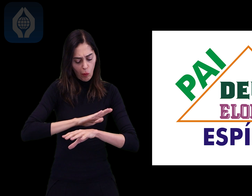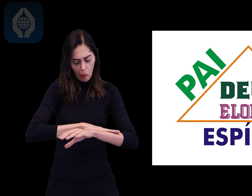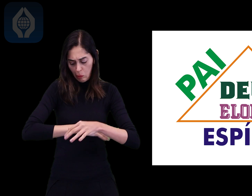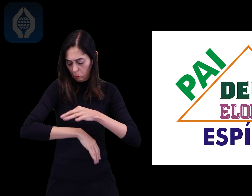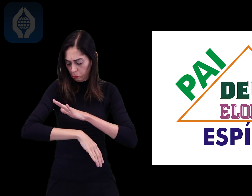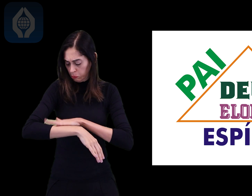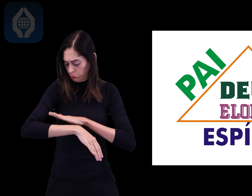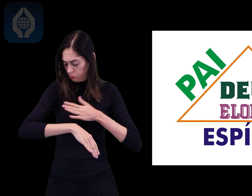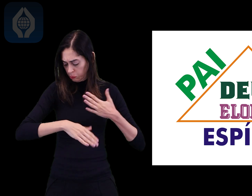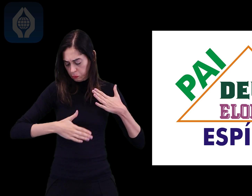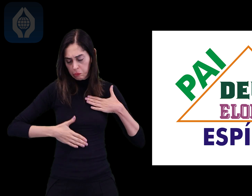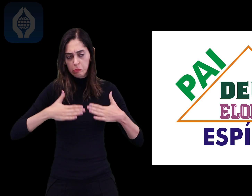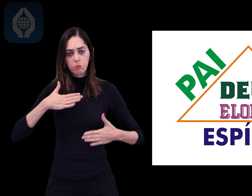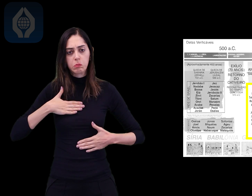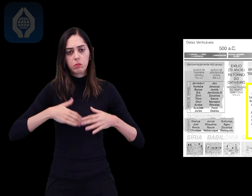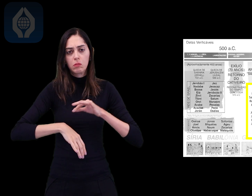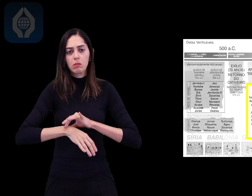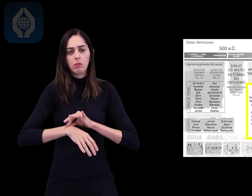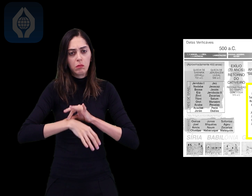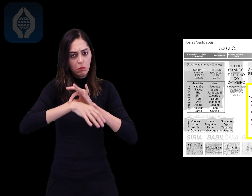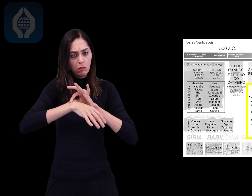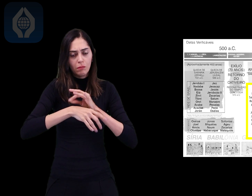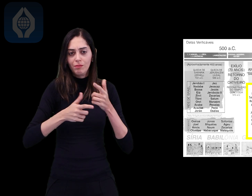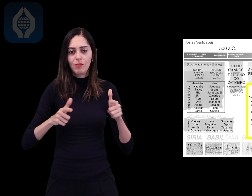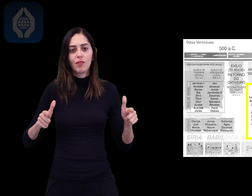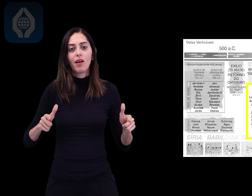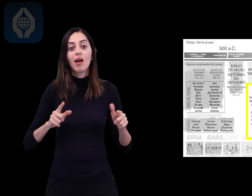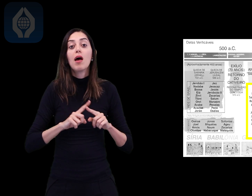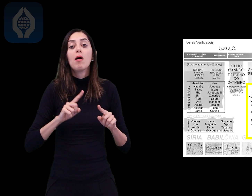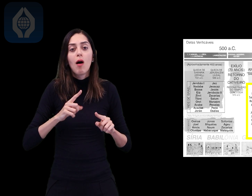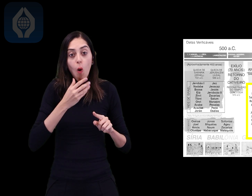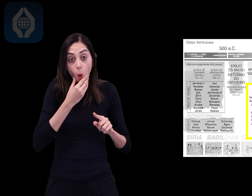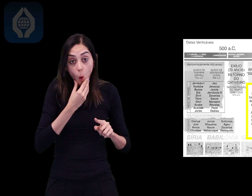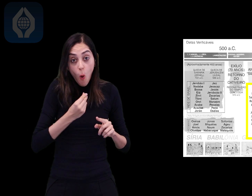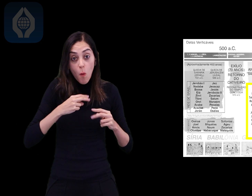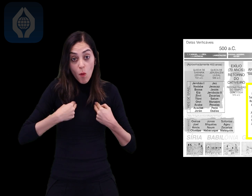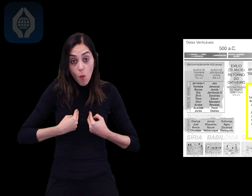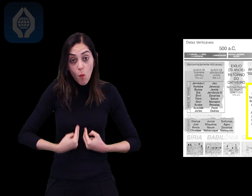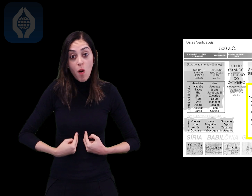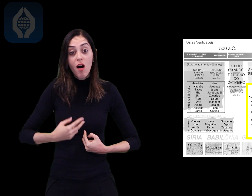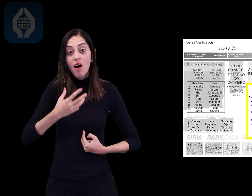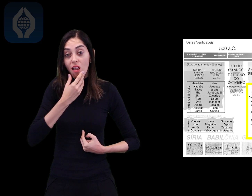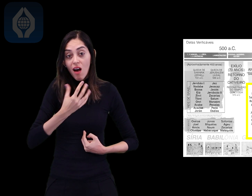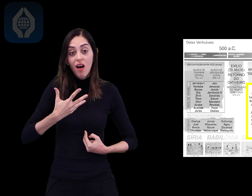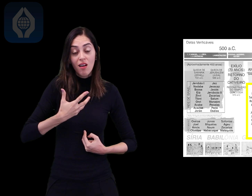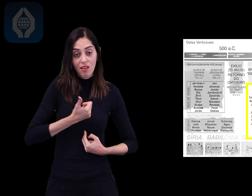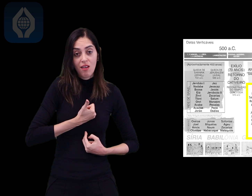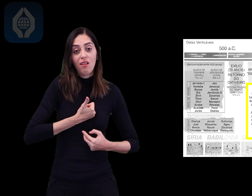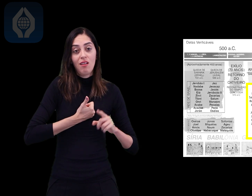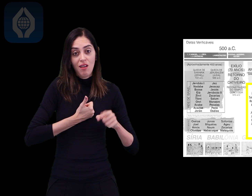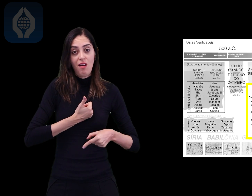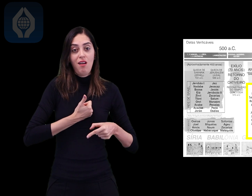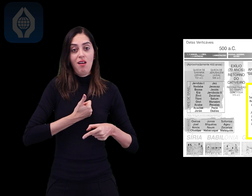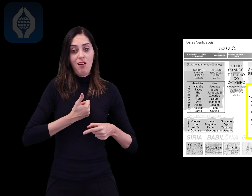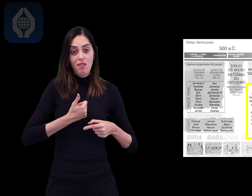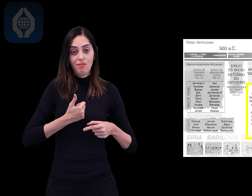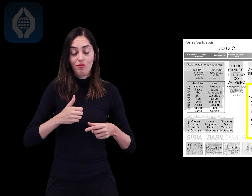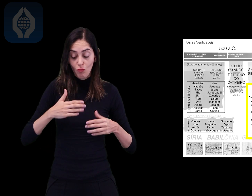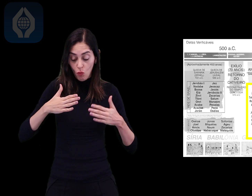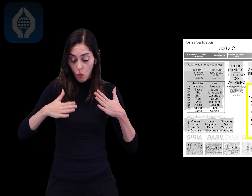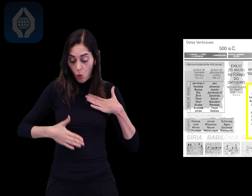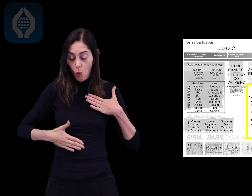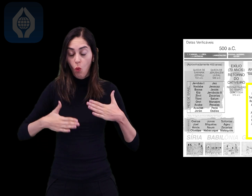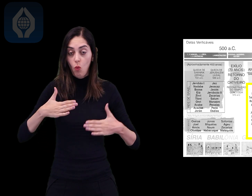nós, só que sem pecado. Para que o plano de Deus sobre o libertador pudesse ser cumprido, Deus